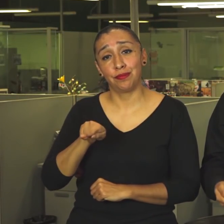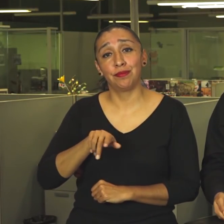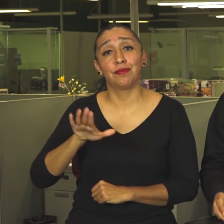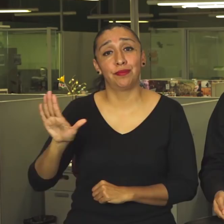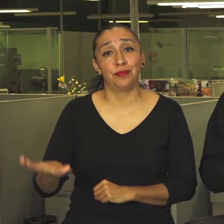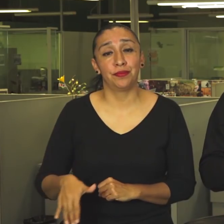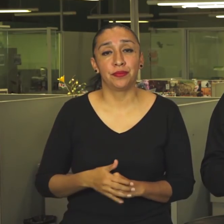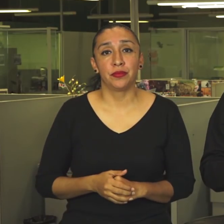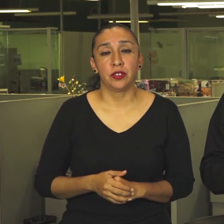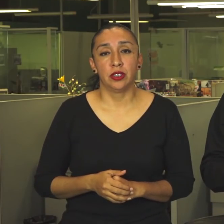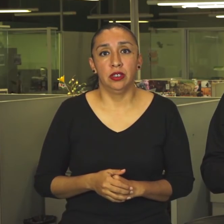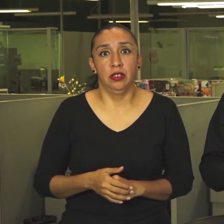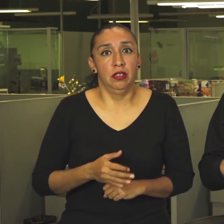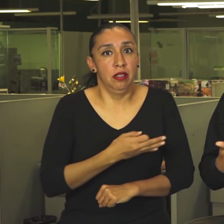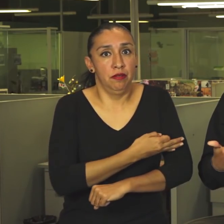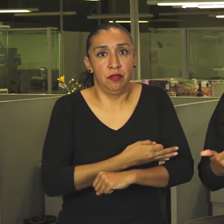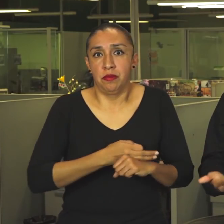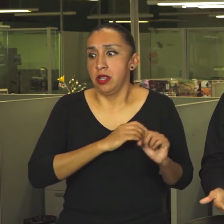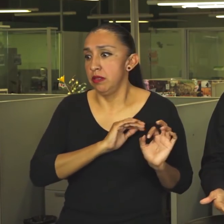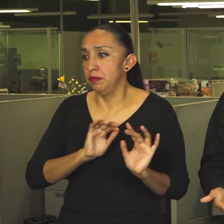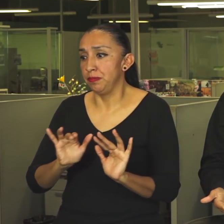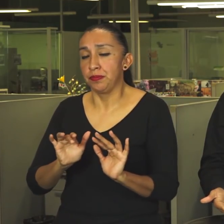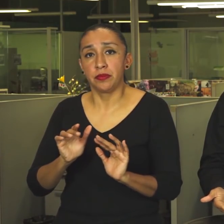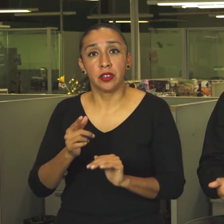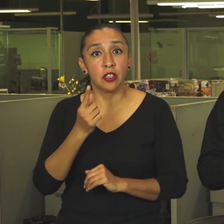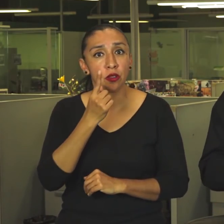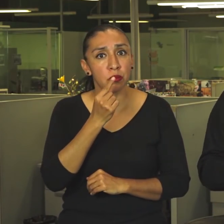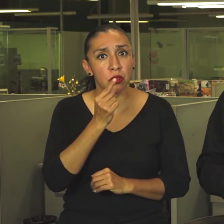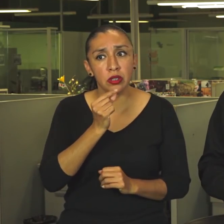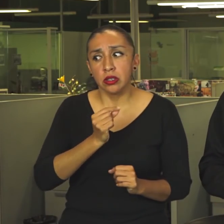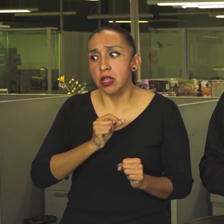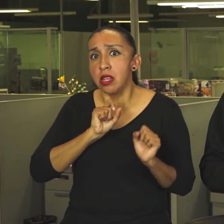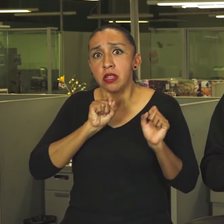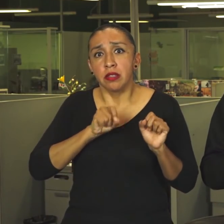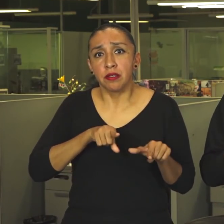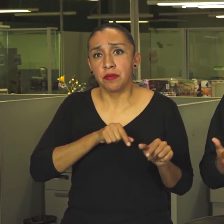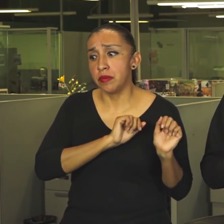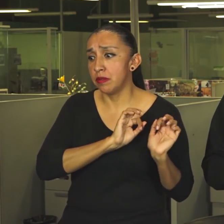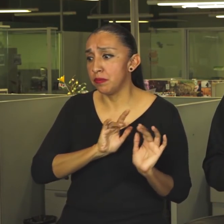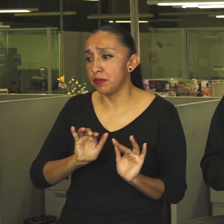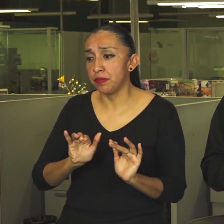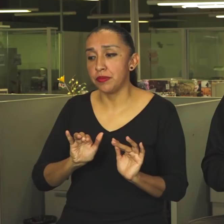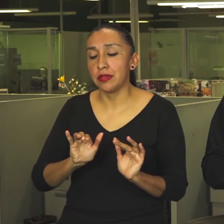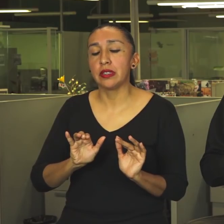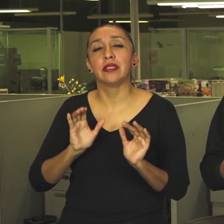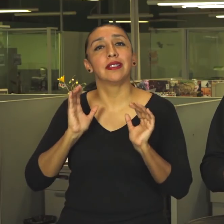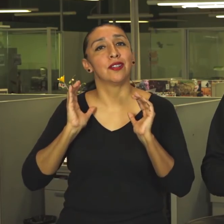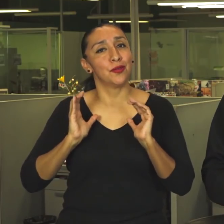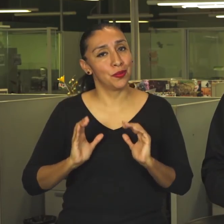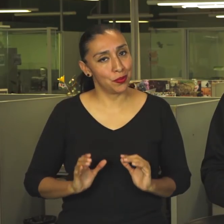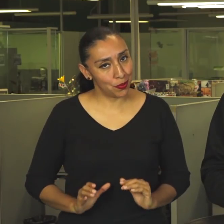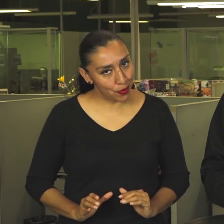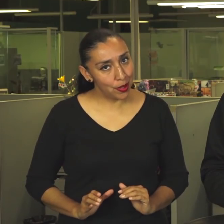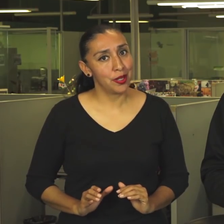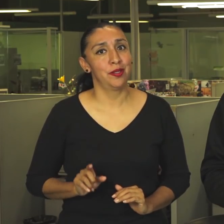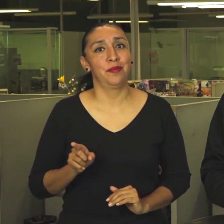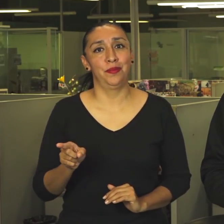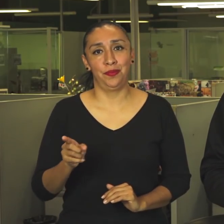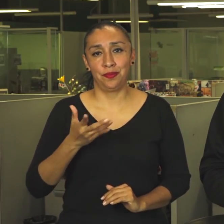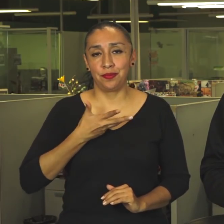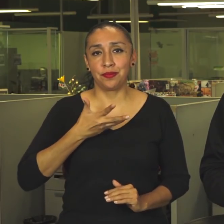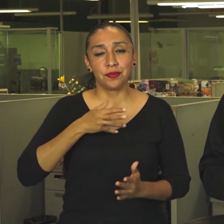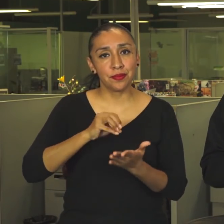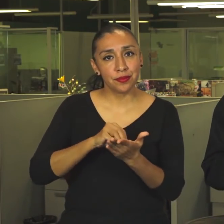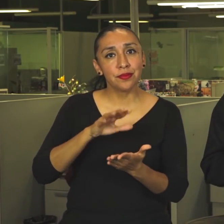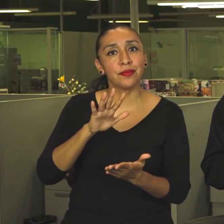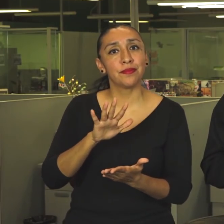la unidad canina y maquinaria especial para poder escarbar bueno pues se da a conocer que encuentran el cuerpo se confirma por parte de la autoridad